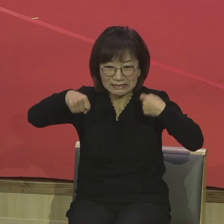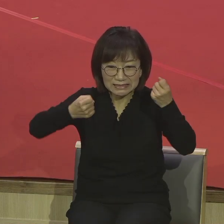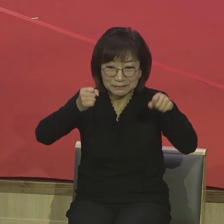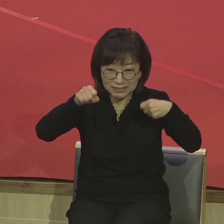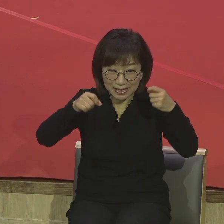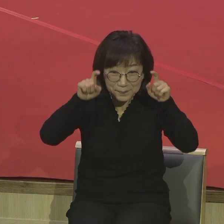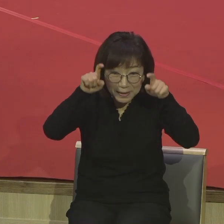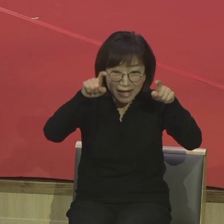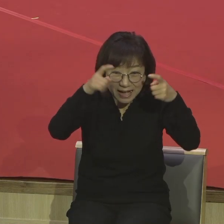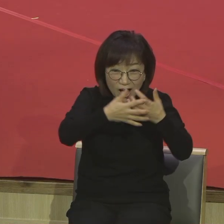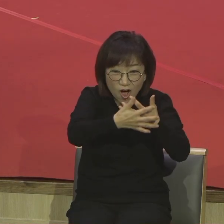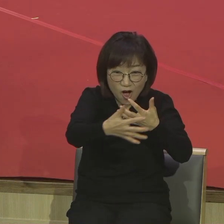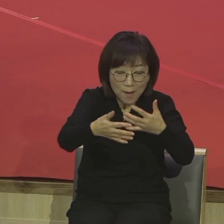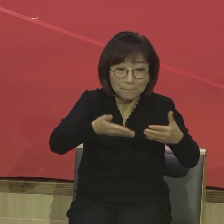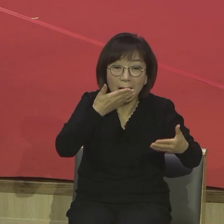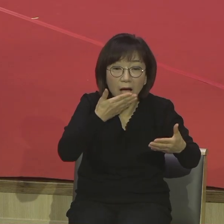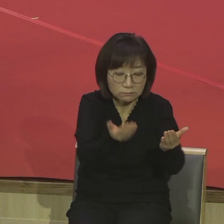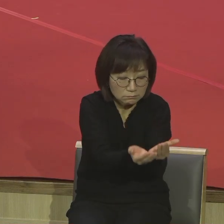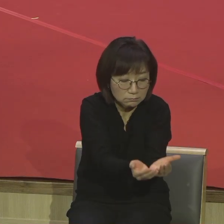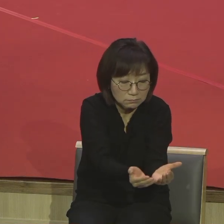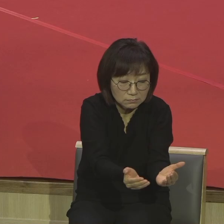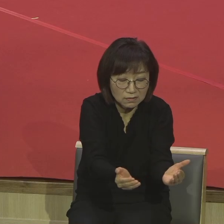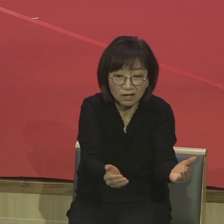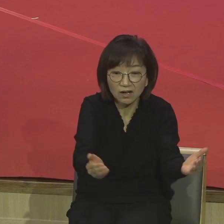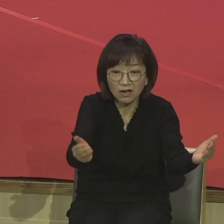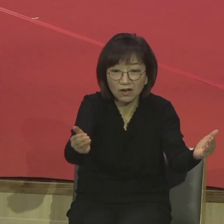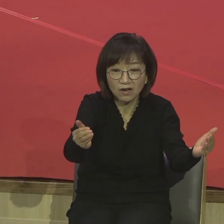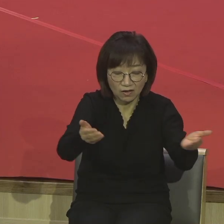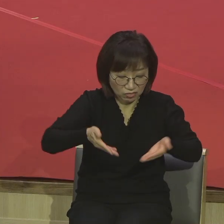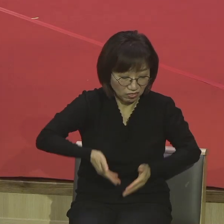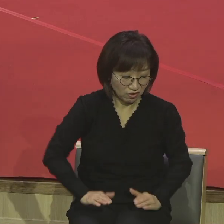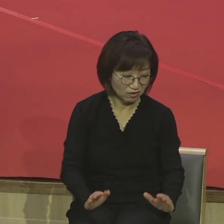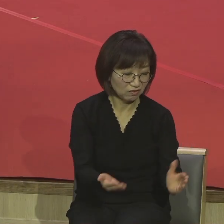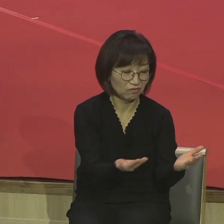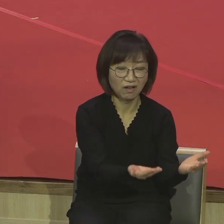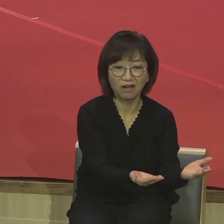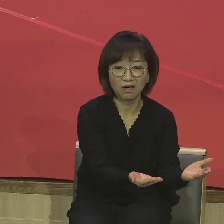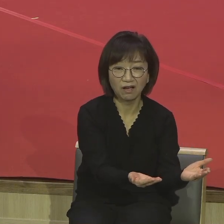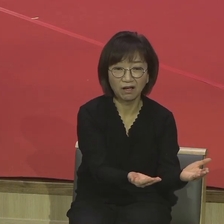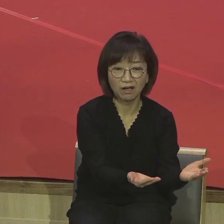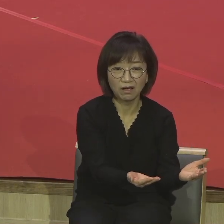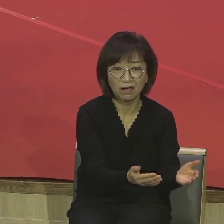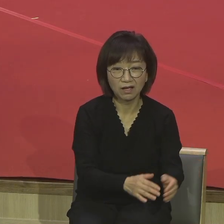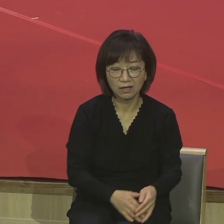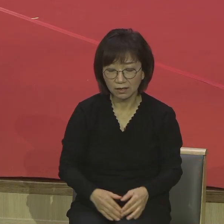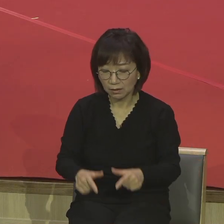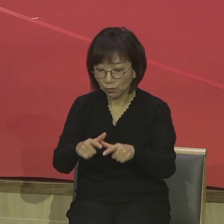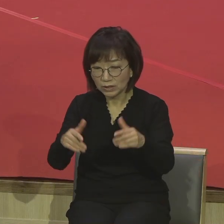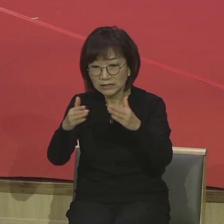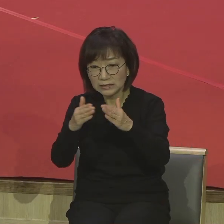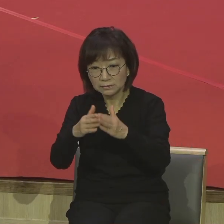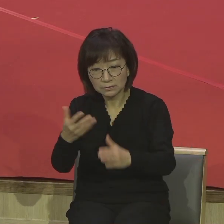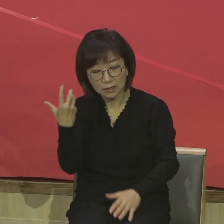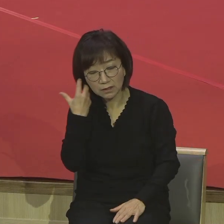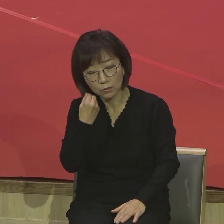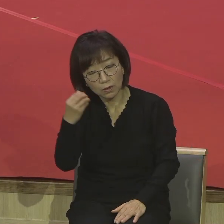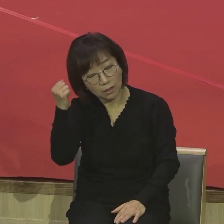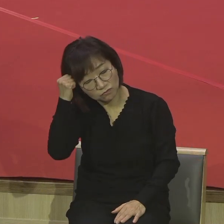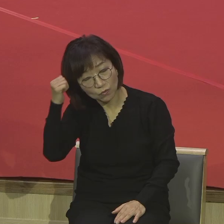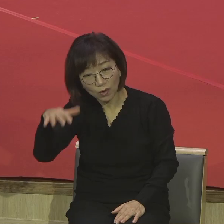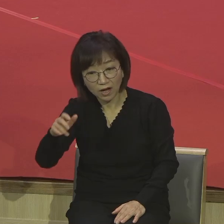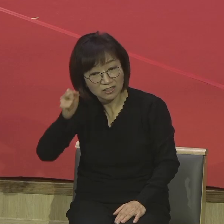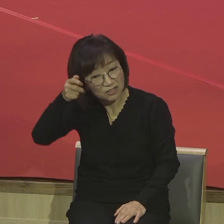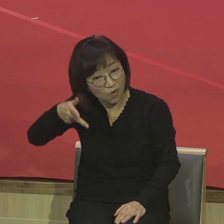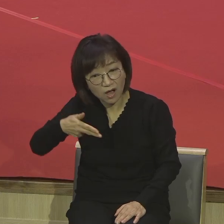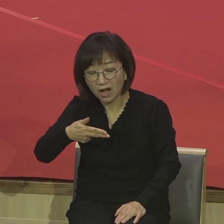마구간, 마구간에서 태어났습니다. 일반 여관도 아니고 병원도 아니고 호텔도